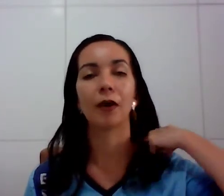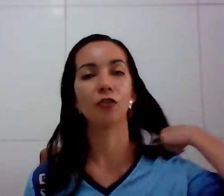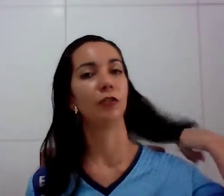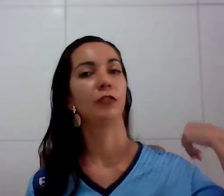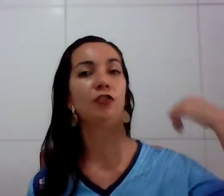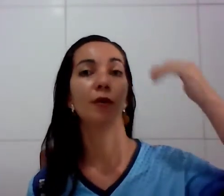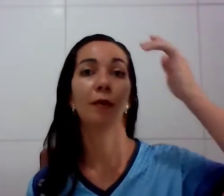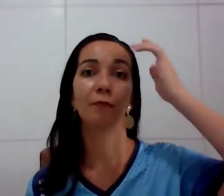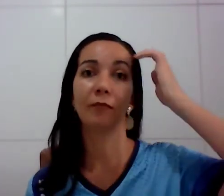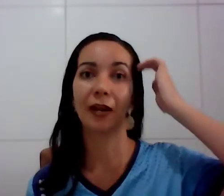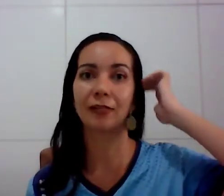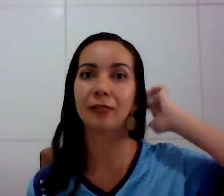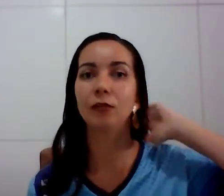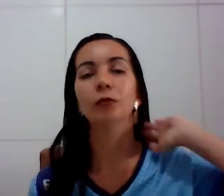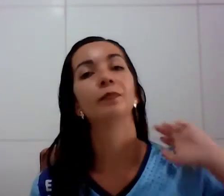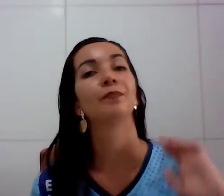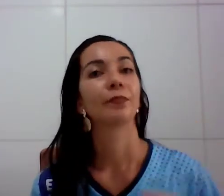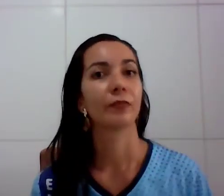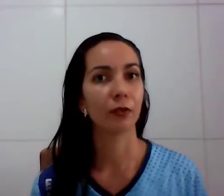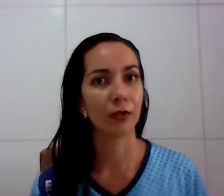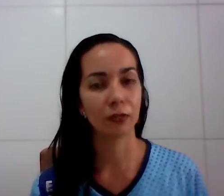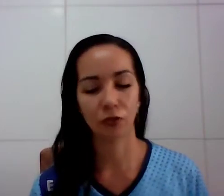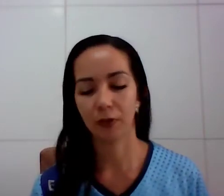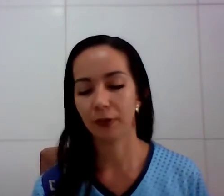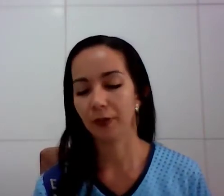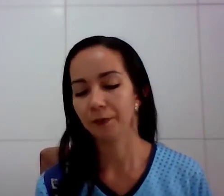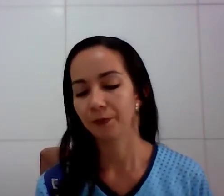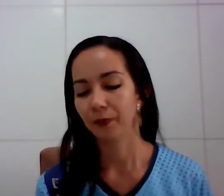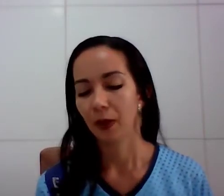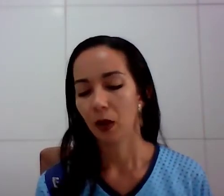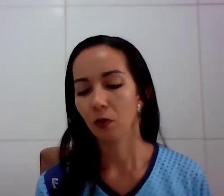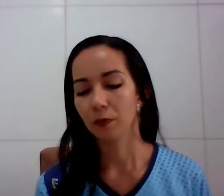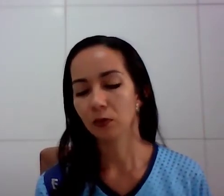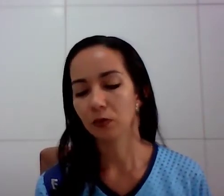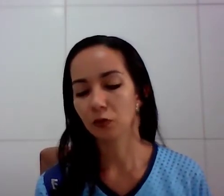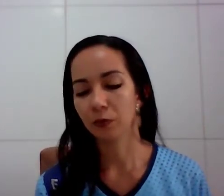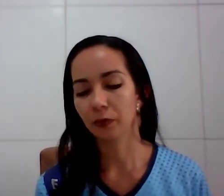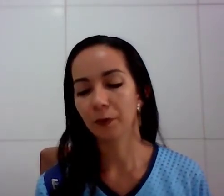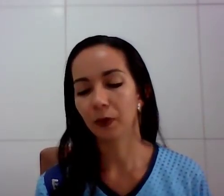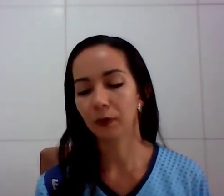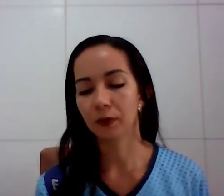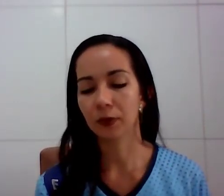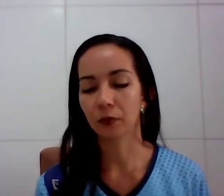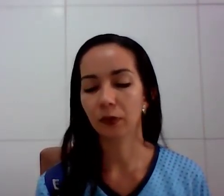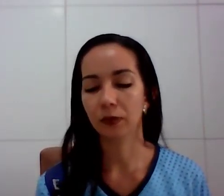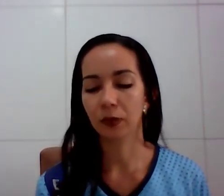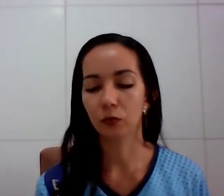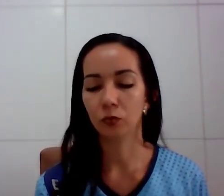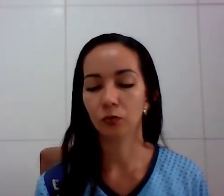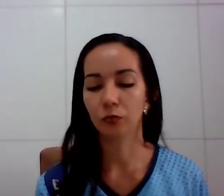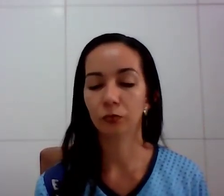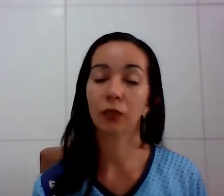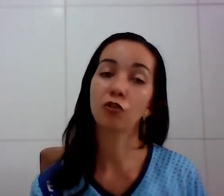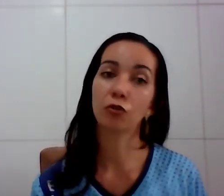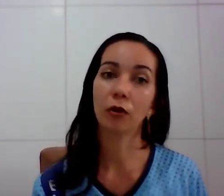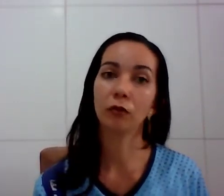país que se chama Brasil? Conhece a história dele? Algumas coisas muito importantes aconteceram na história do